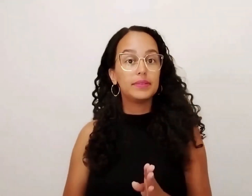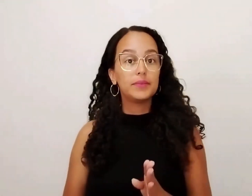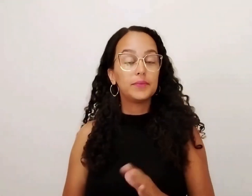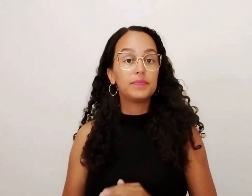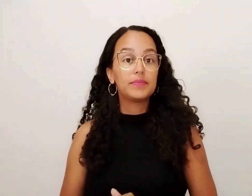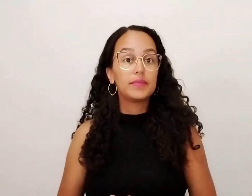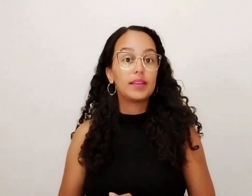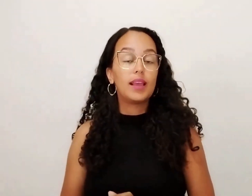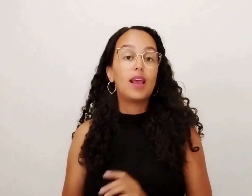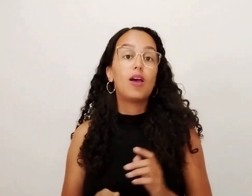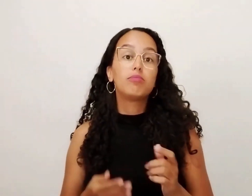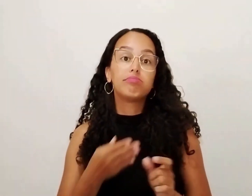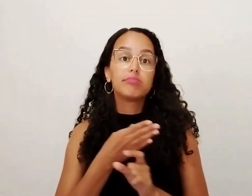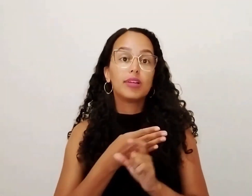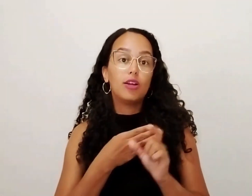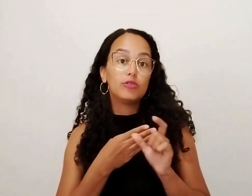da cultura brasileira.